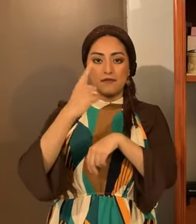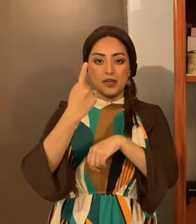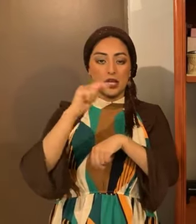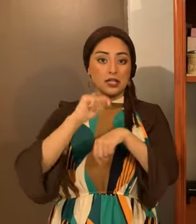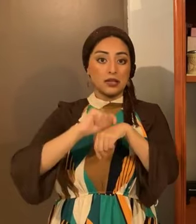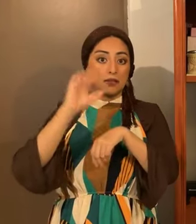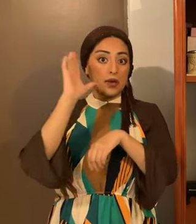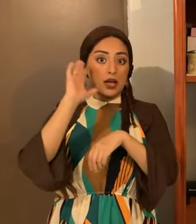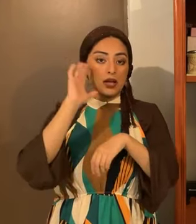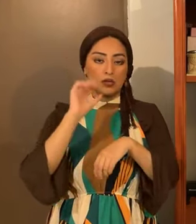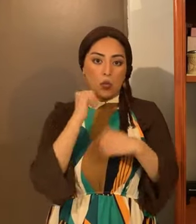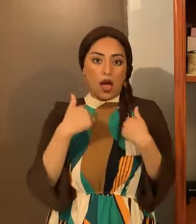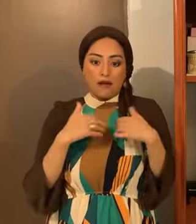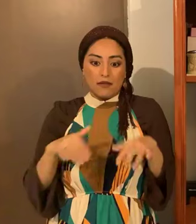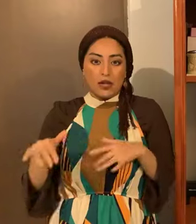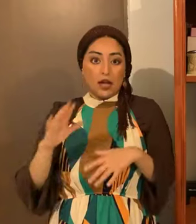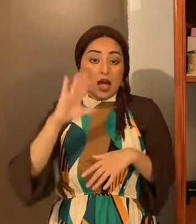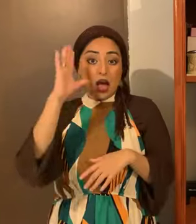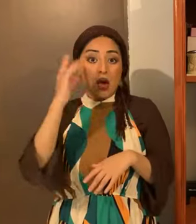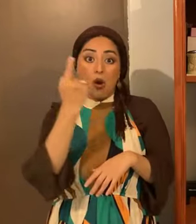era así, era simplemente